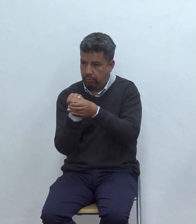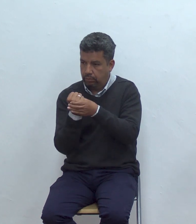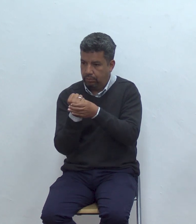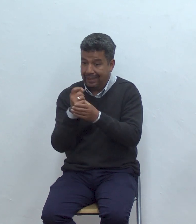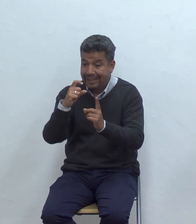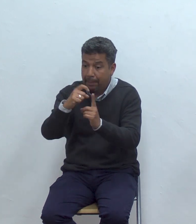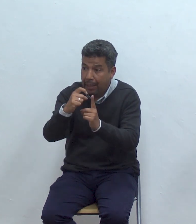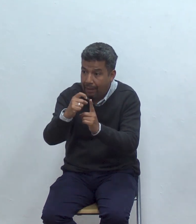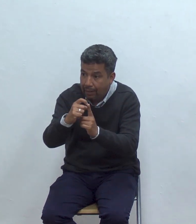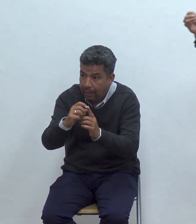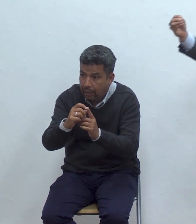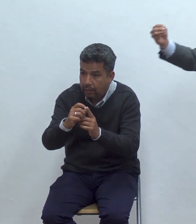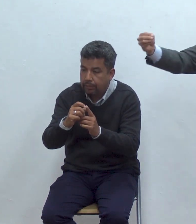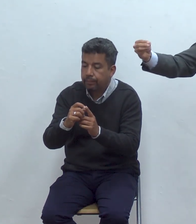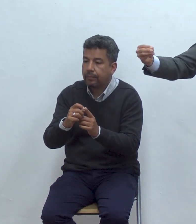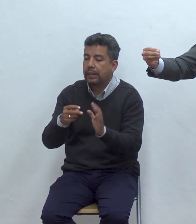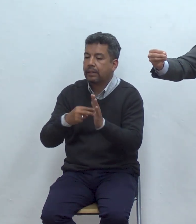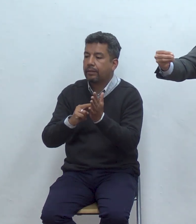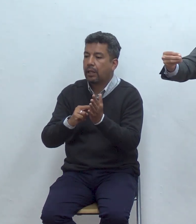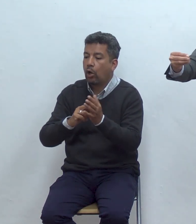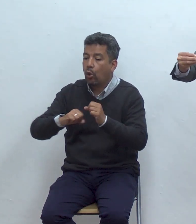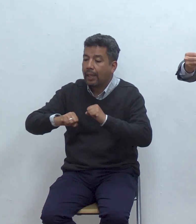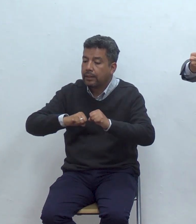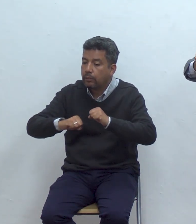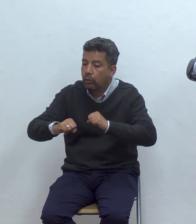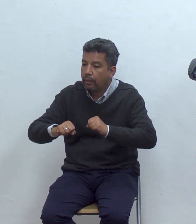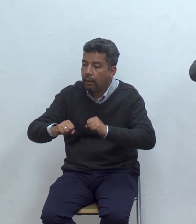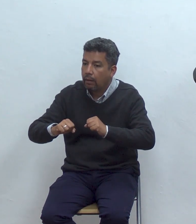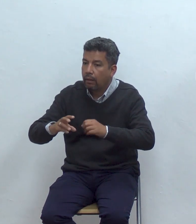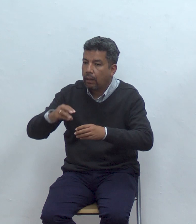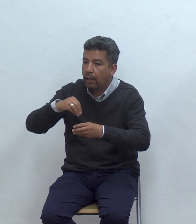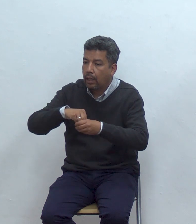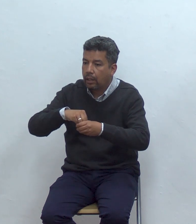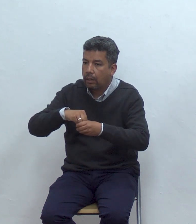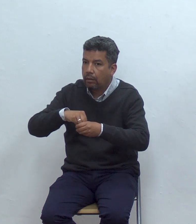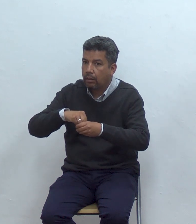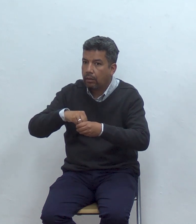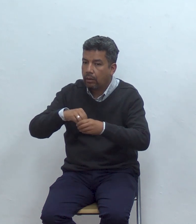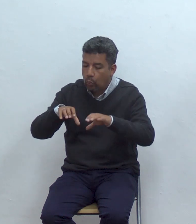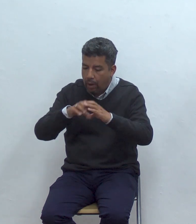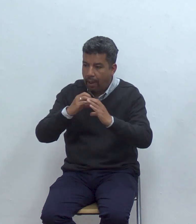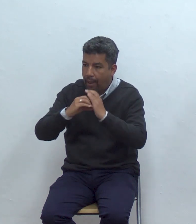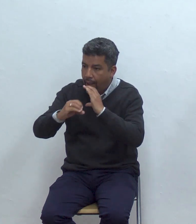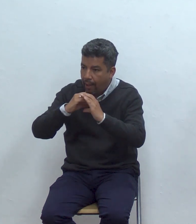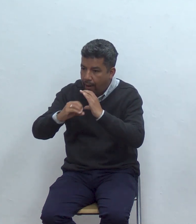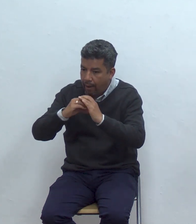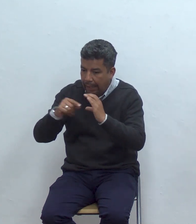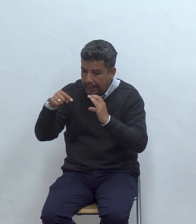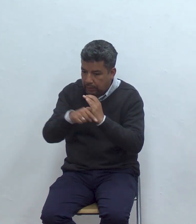Entonces, esa palabra que es lo que se mueve en un canal, en una